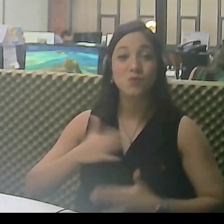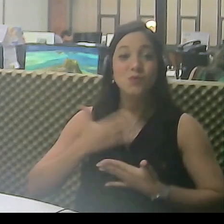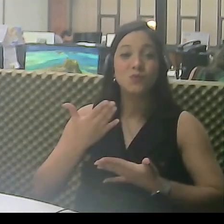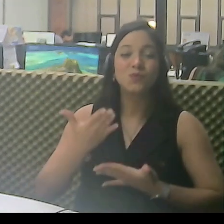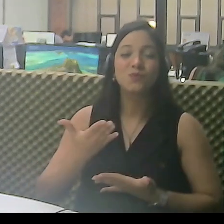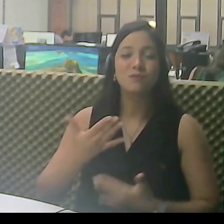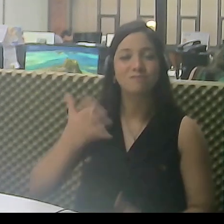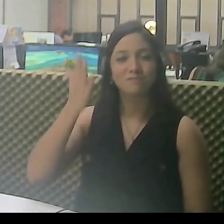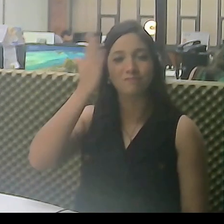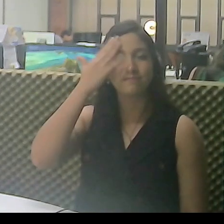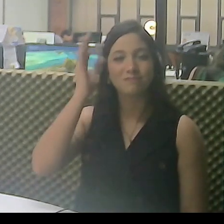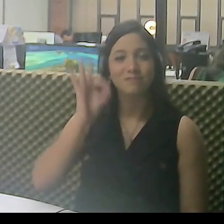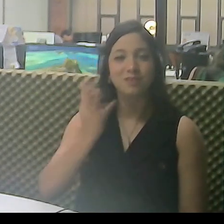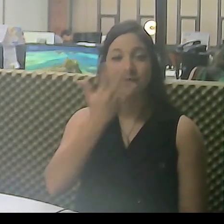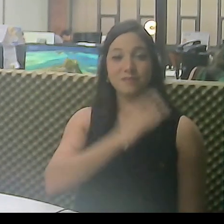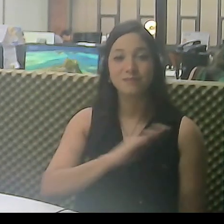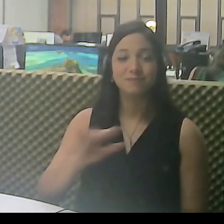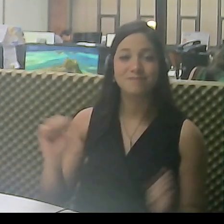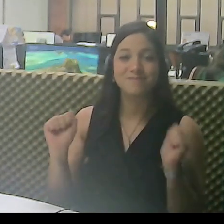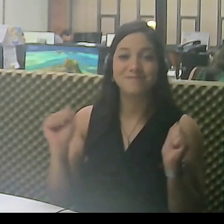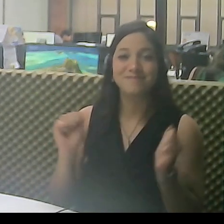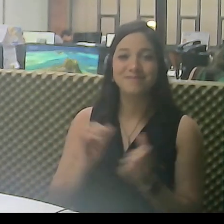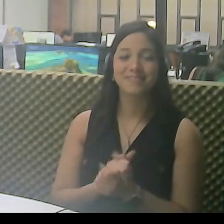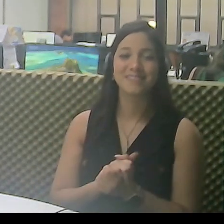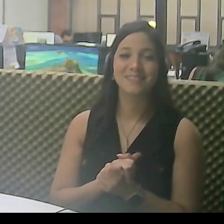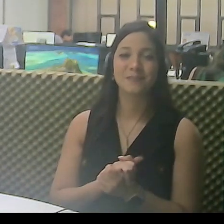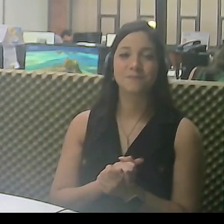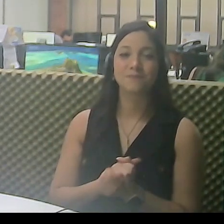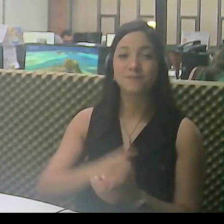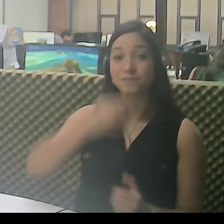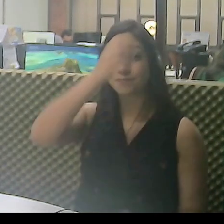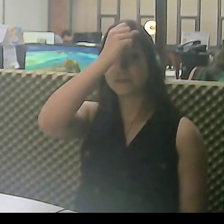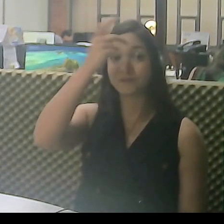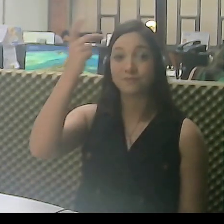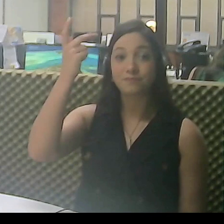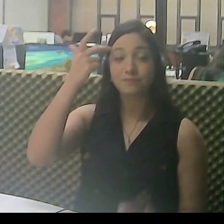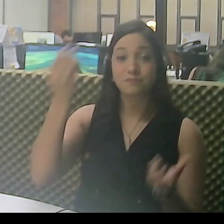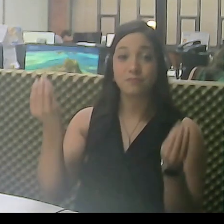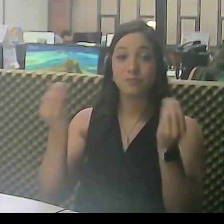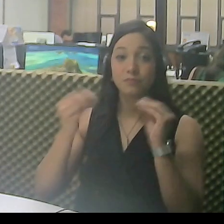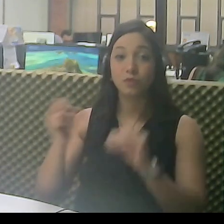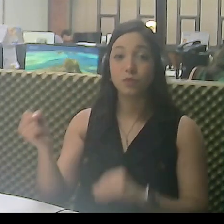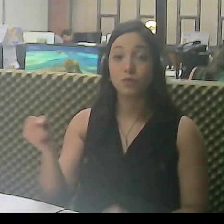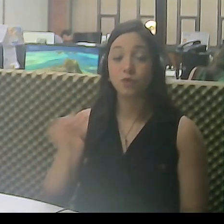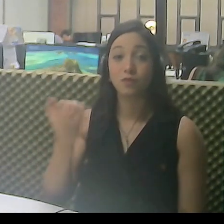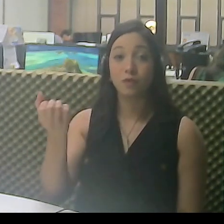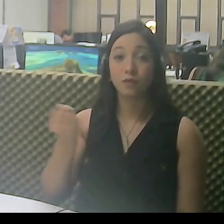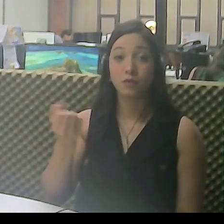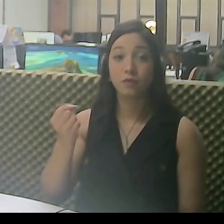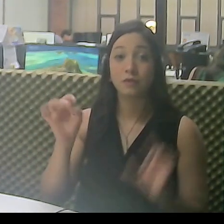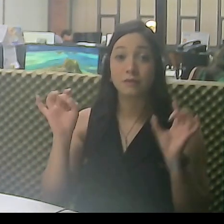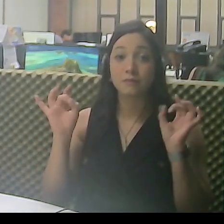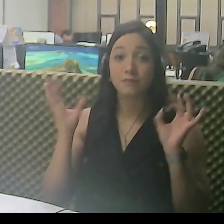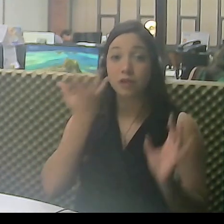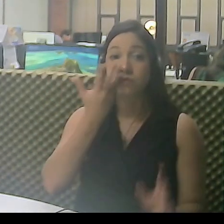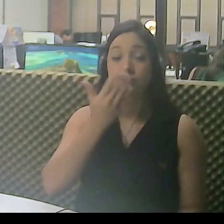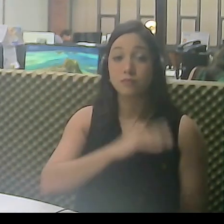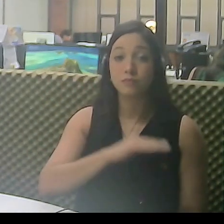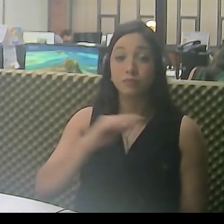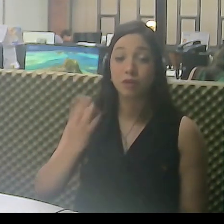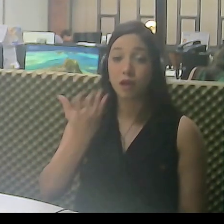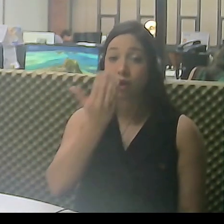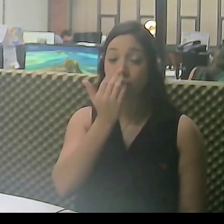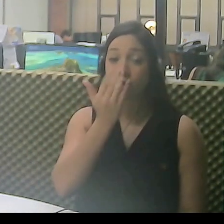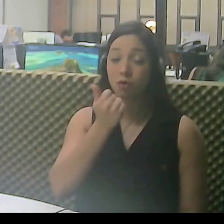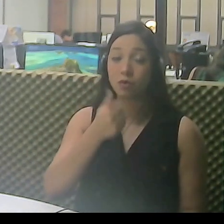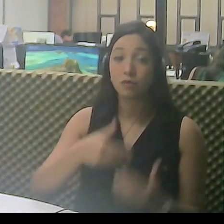tenho certeza que a criançada vai amar. Prefeitura insere novo tipo de leite na alimentação das escolas municipais de